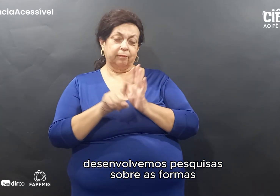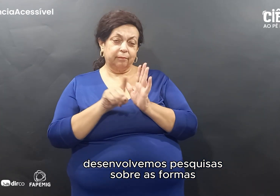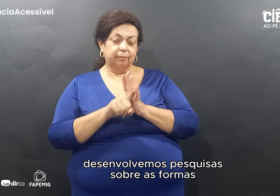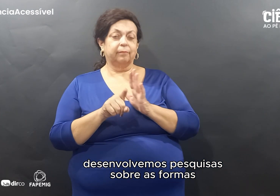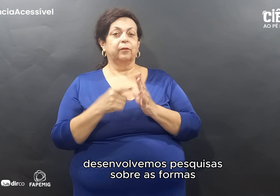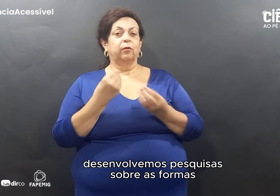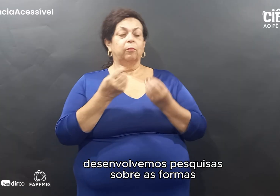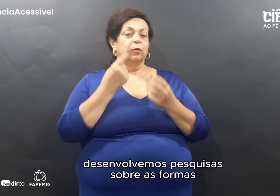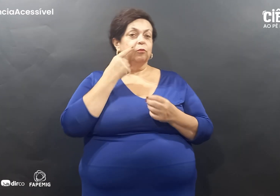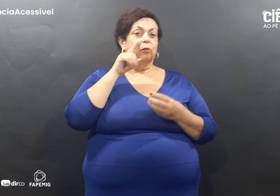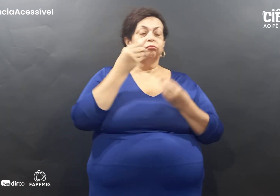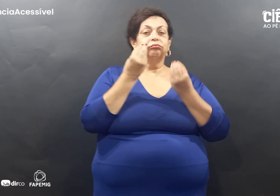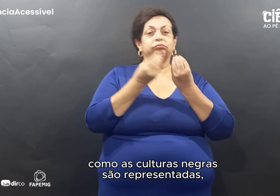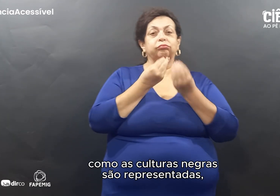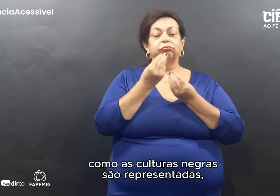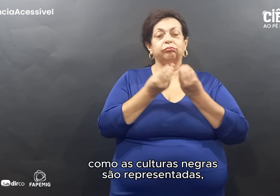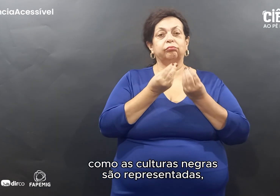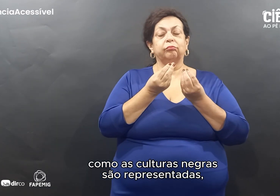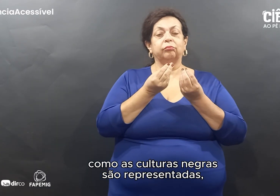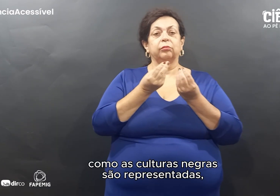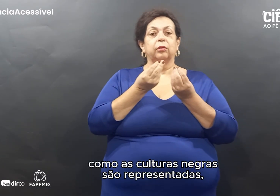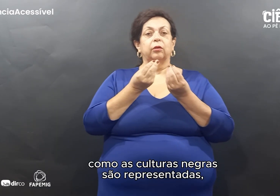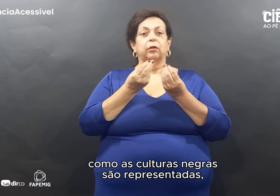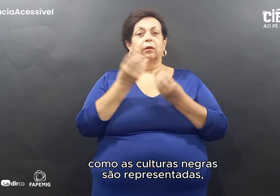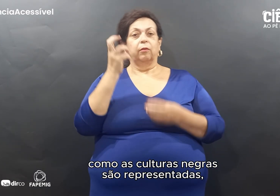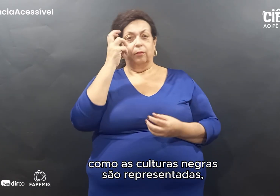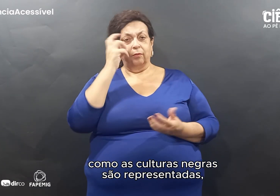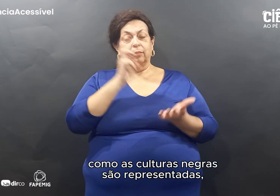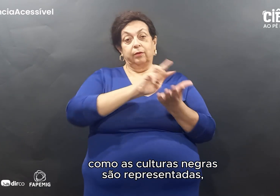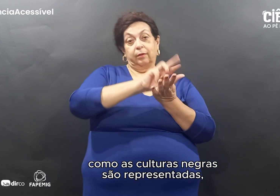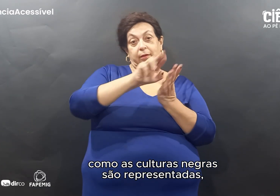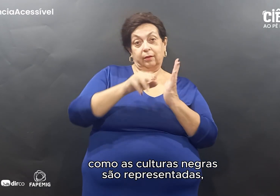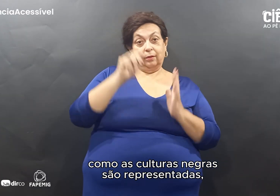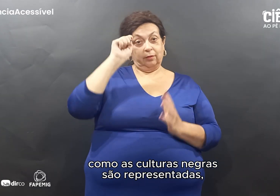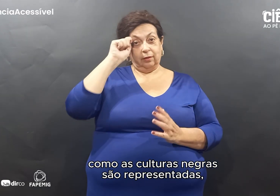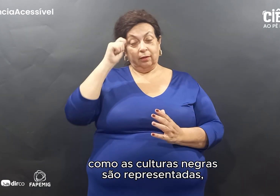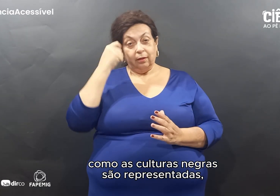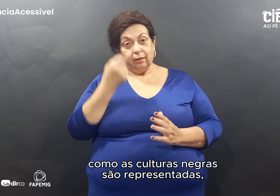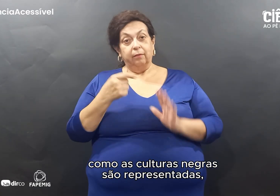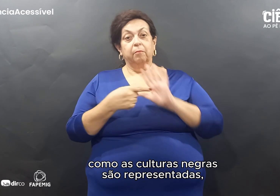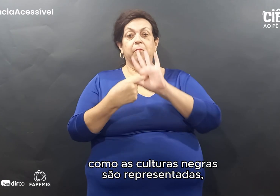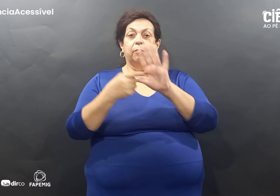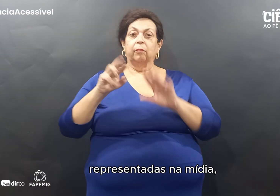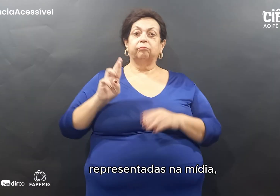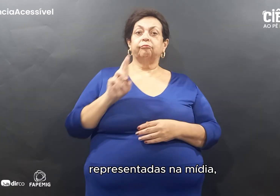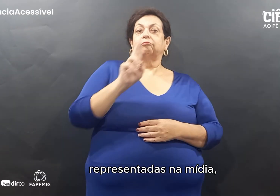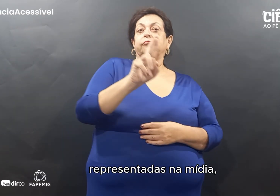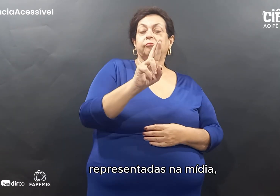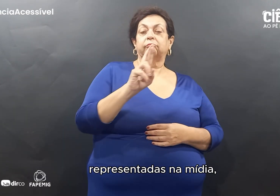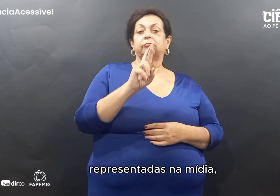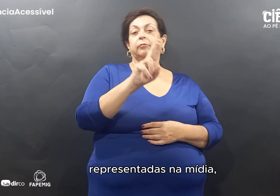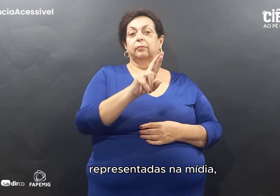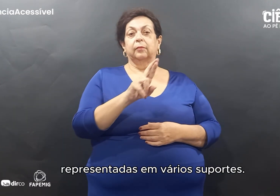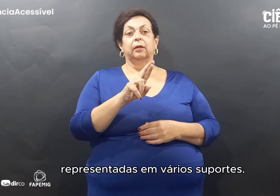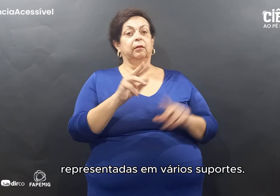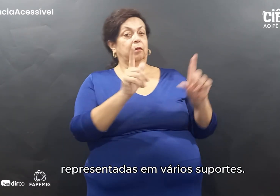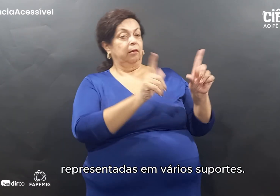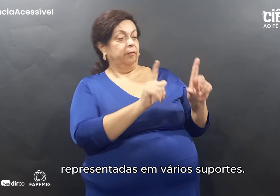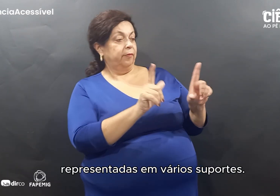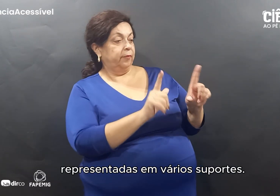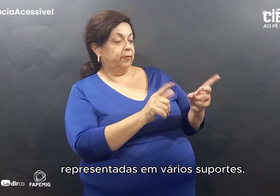pesquisas sobre as formas como as culturas negras são representadas, né, representadas na